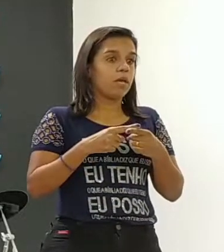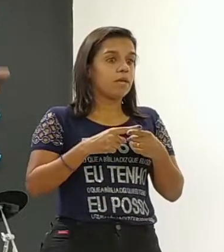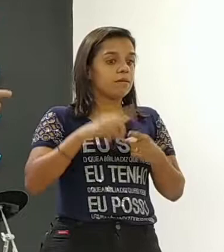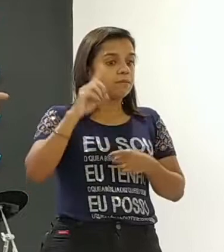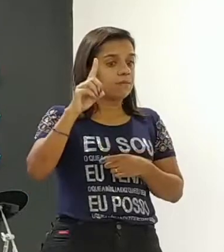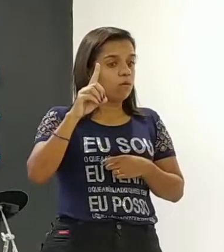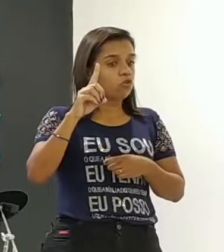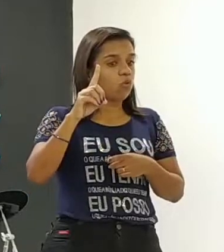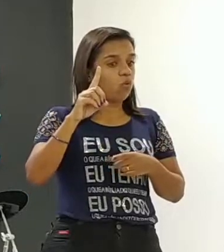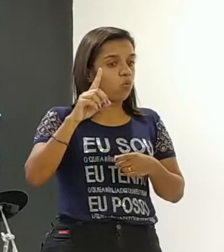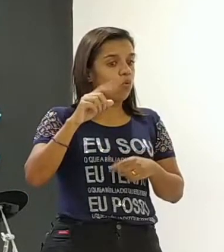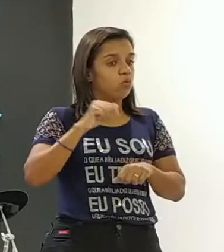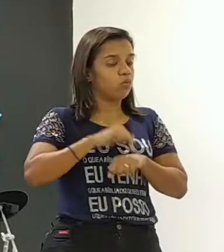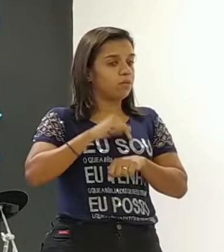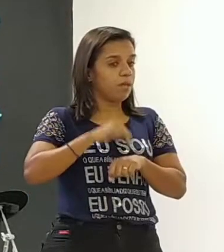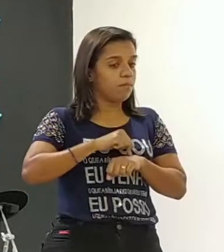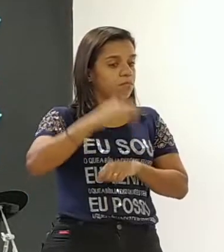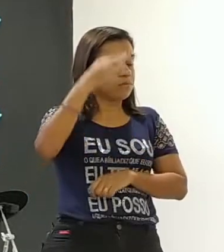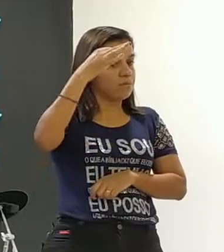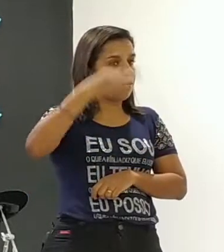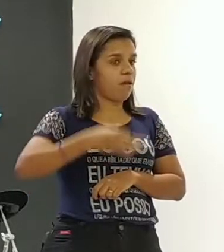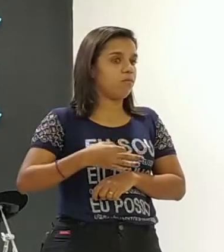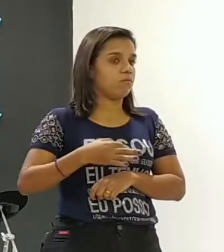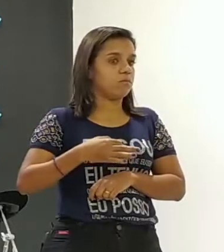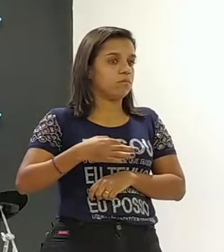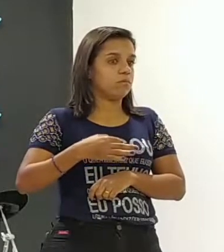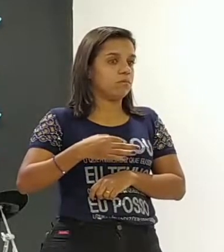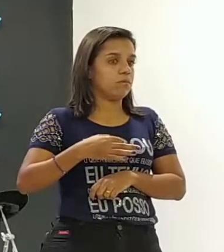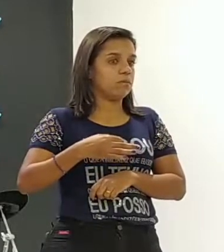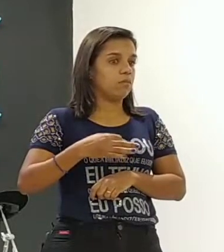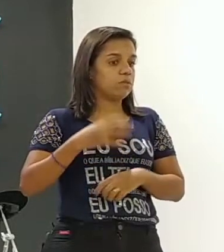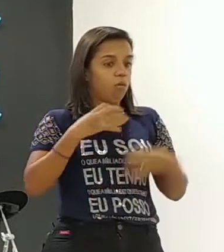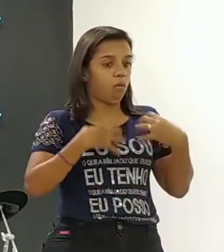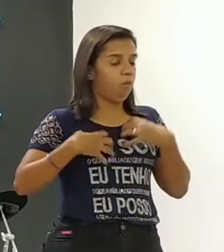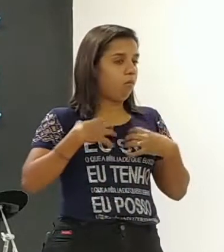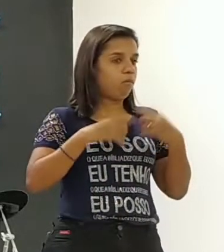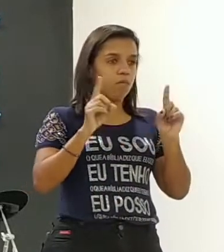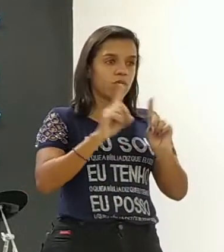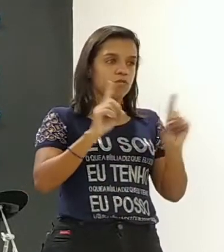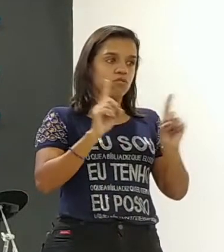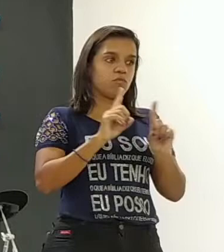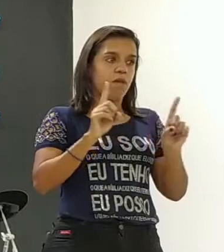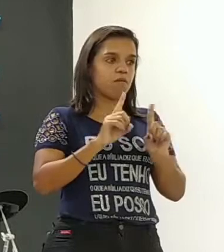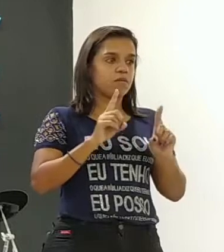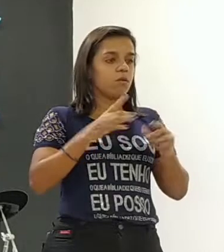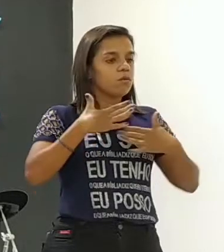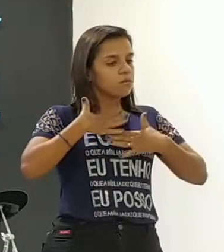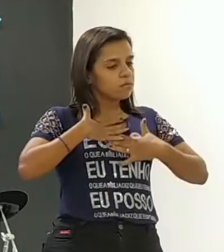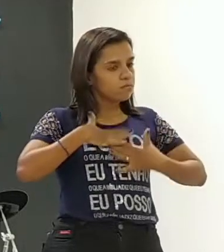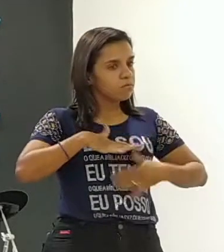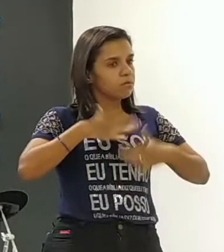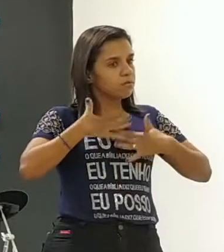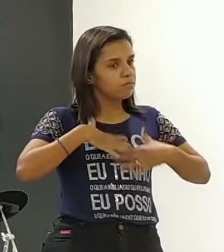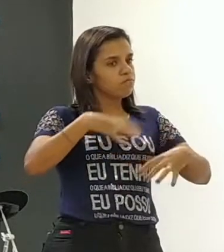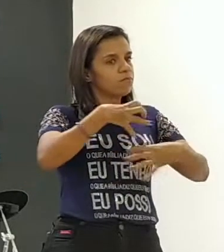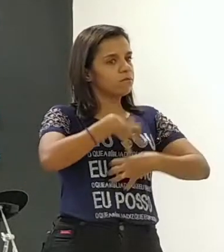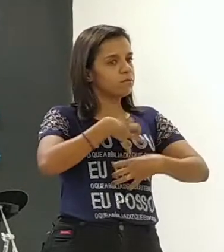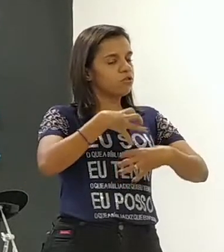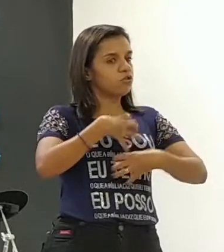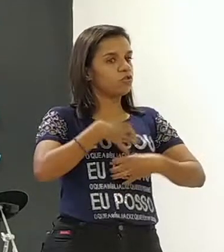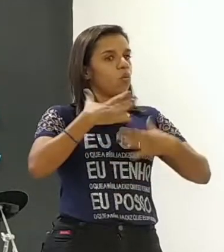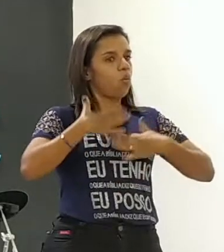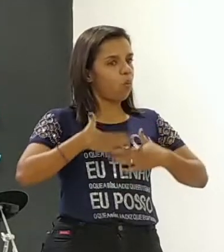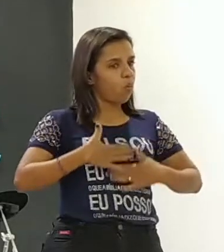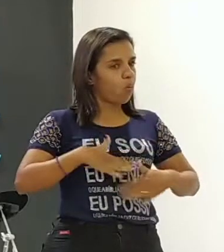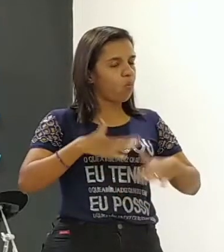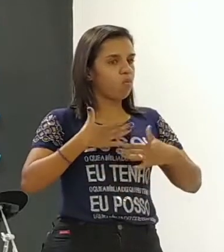te tirar é Ele, e no tempo dele, não no seu. E aquilo ali confortou a minha alma mais uma vez. E eu